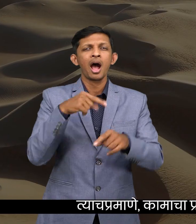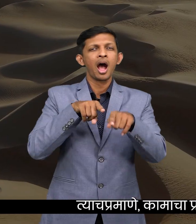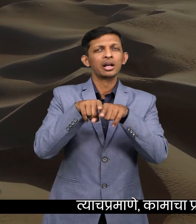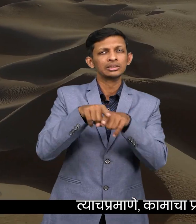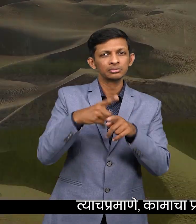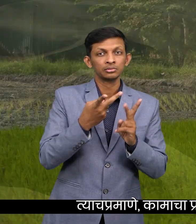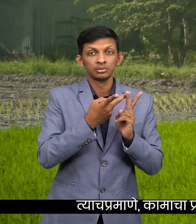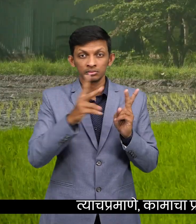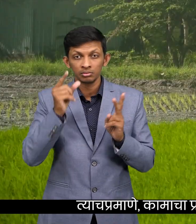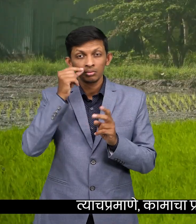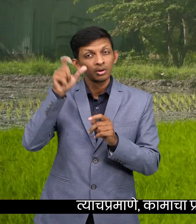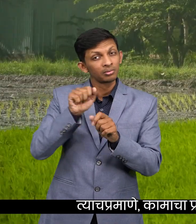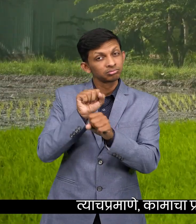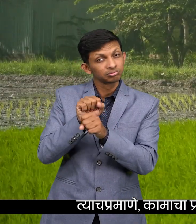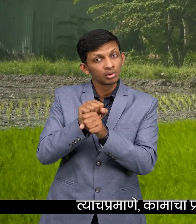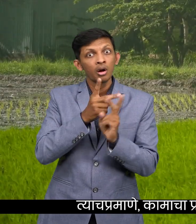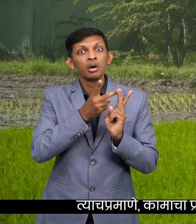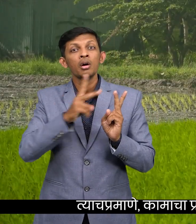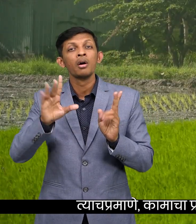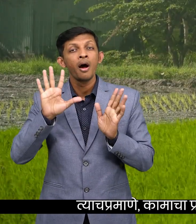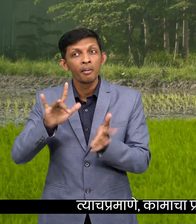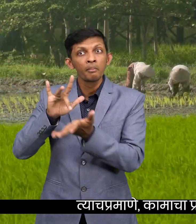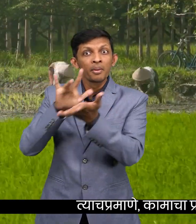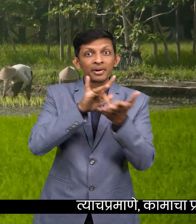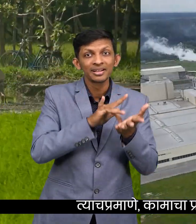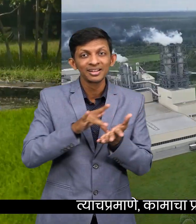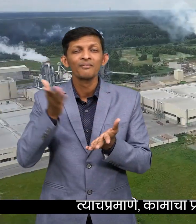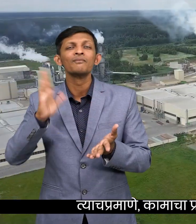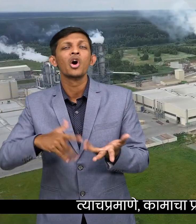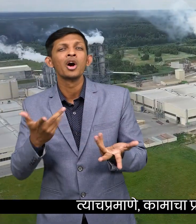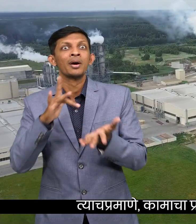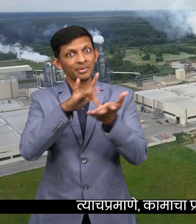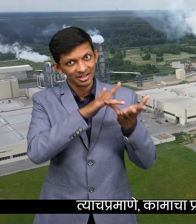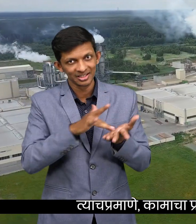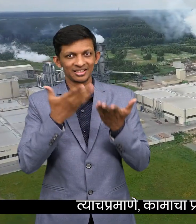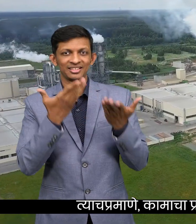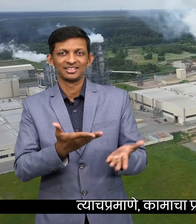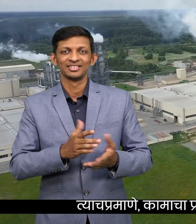त्याचप्रमाणे कामाचा प्रकार देखील ठिकाणाहून वेगळा असतो.